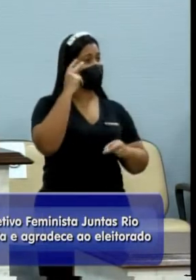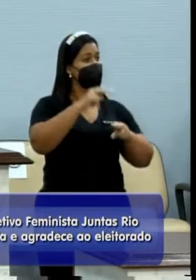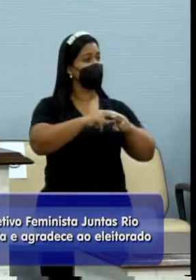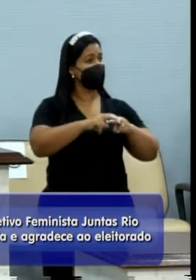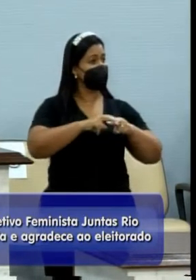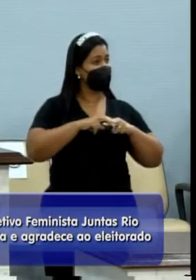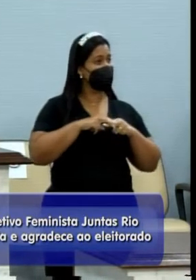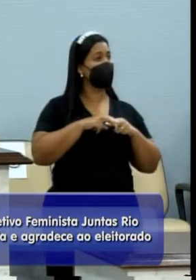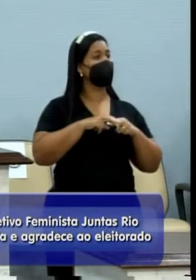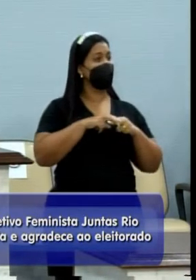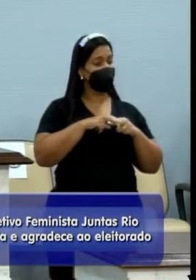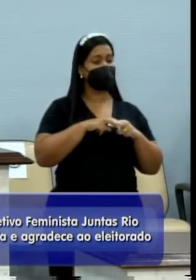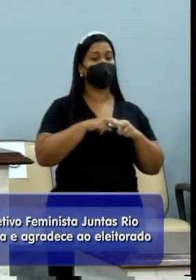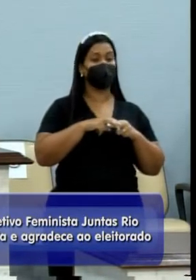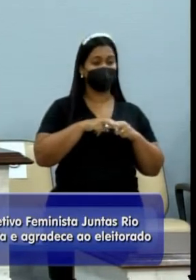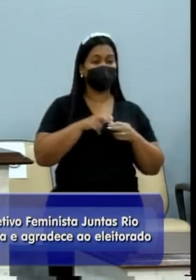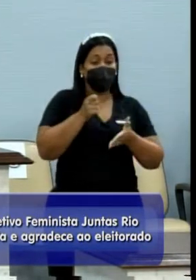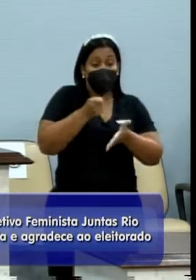da ditadura.